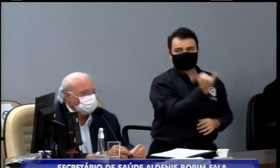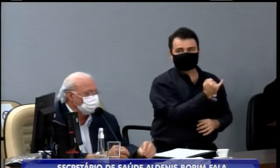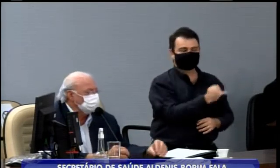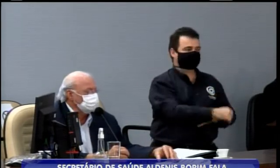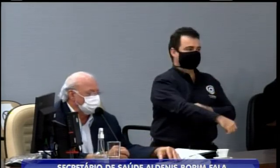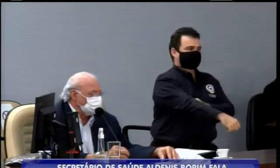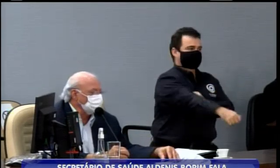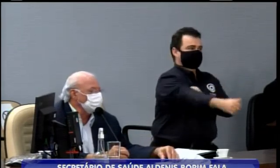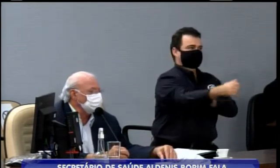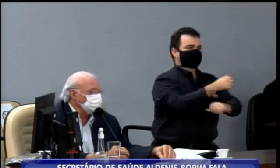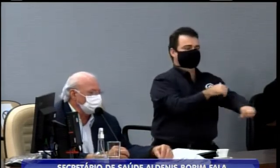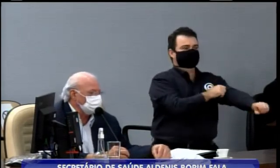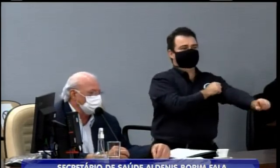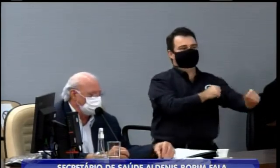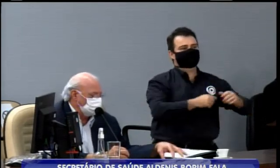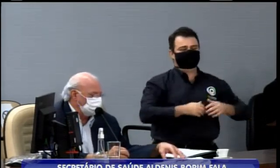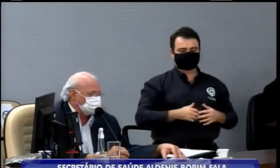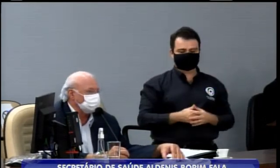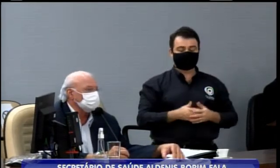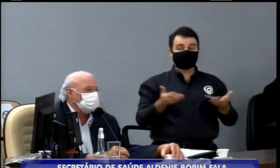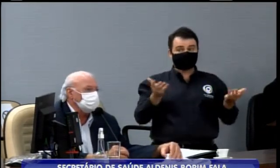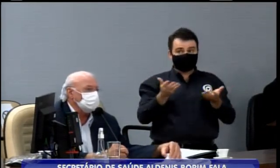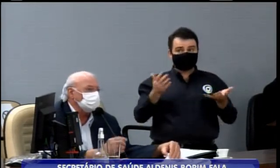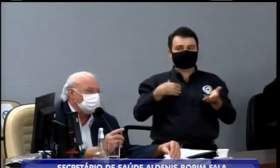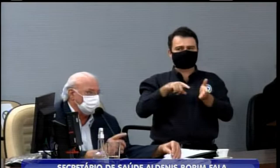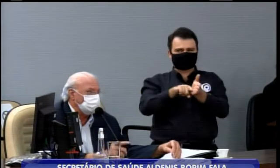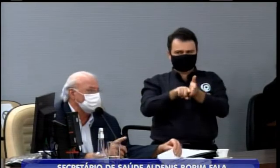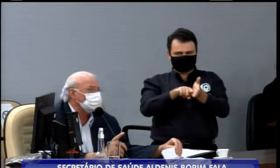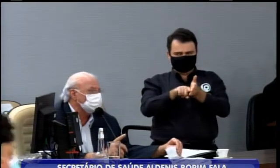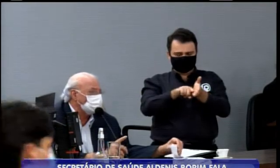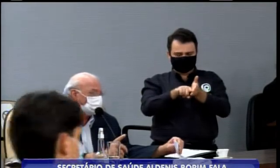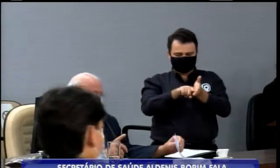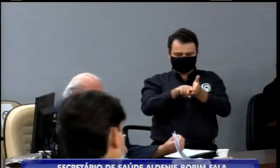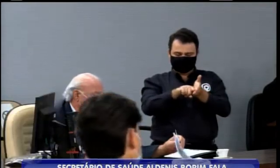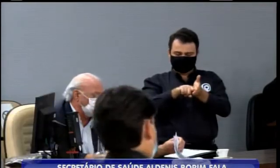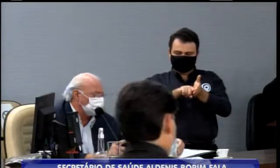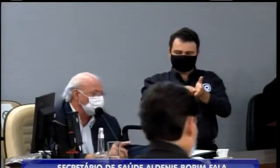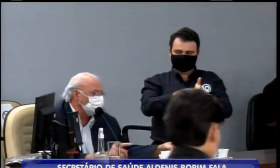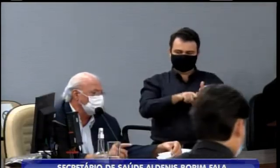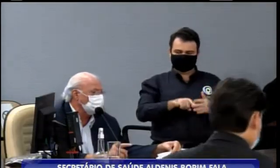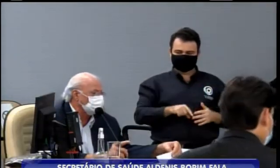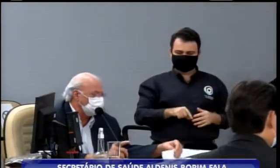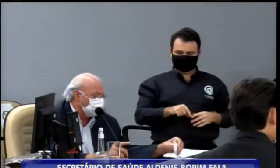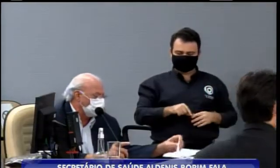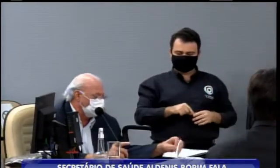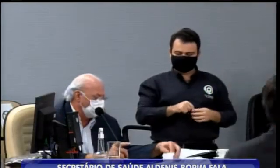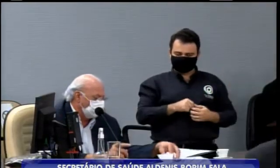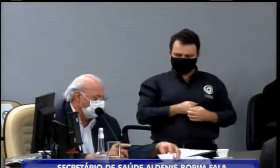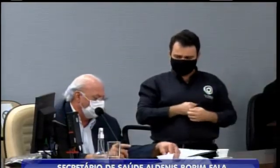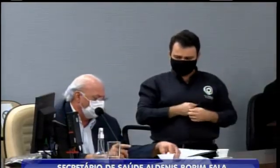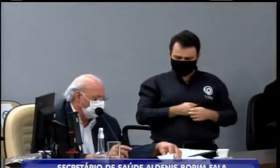que hoje eu fiz um levantamento, isso aqui é